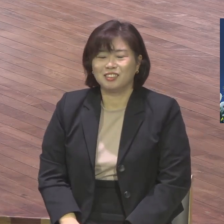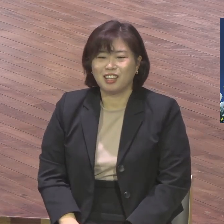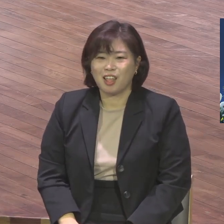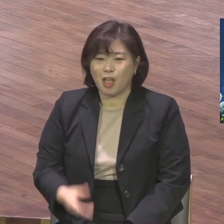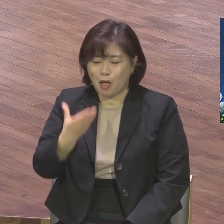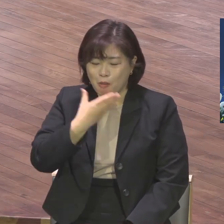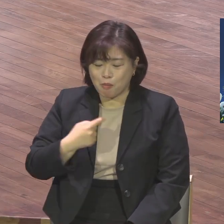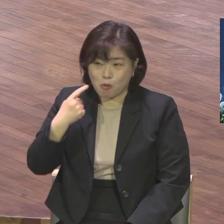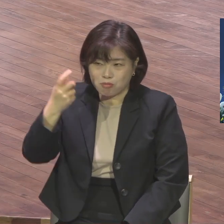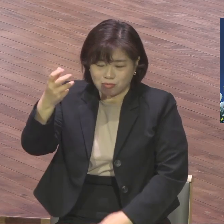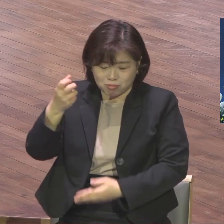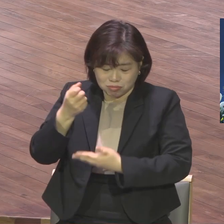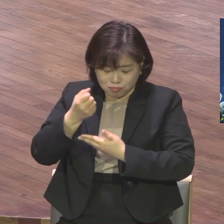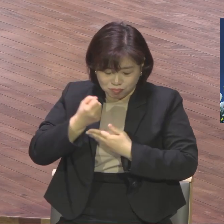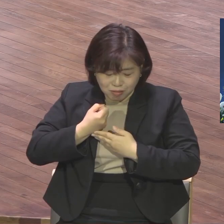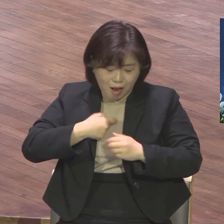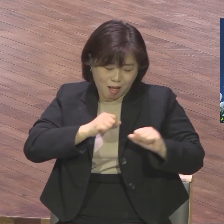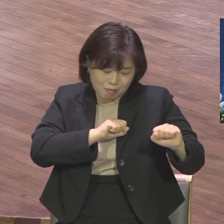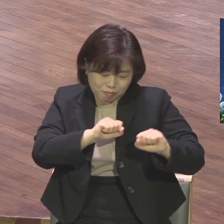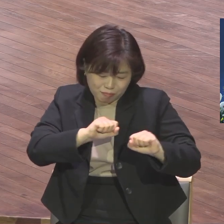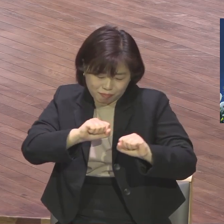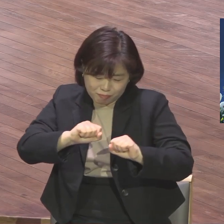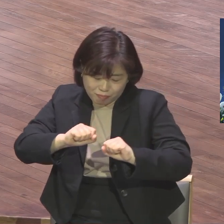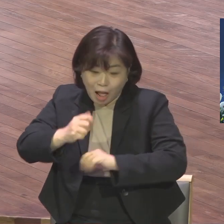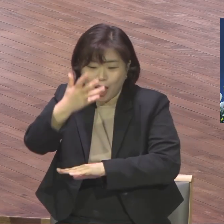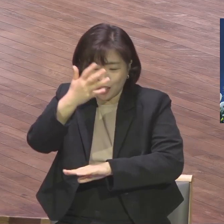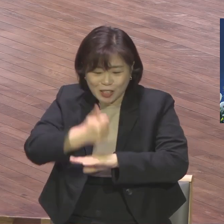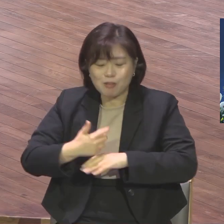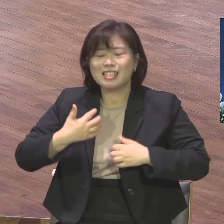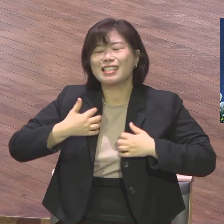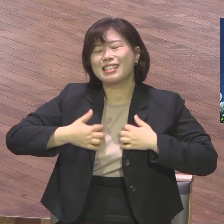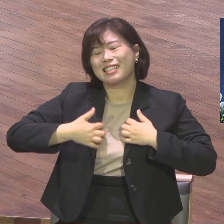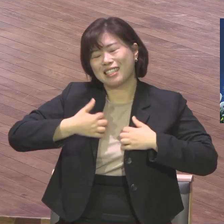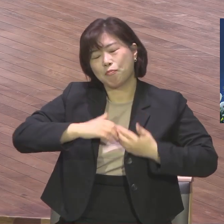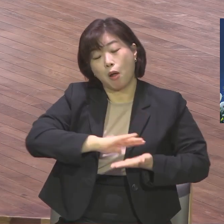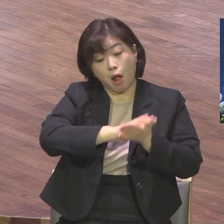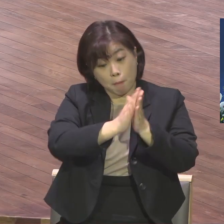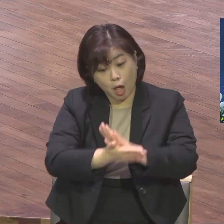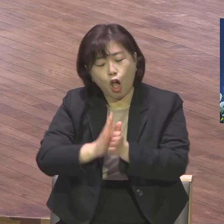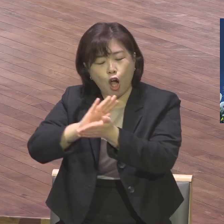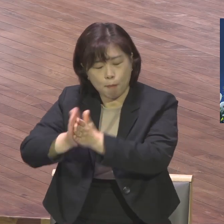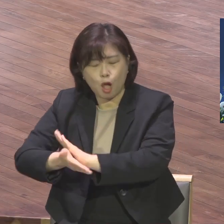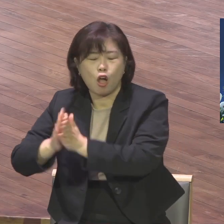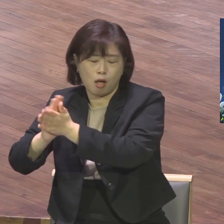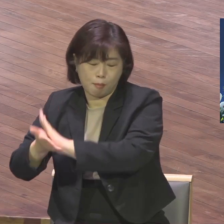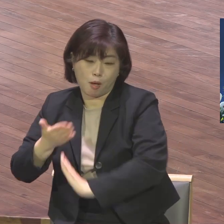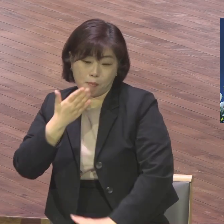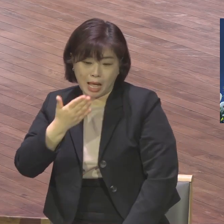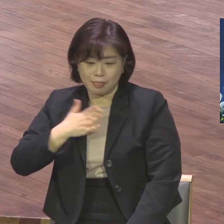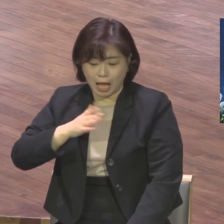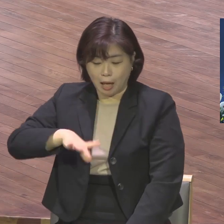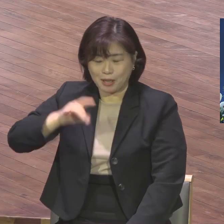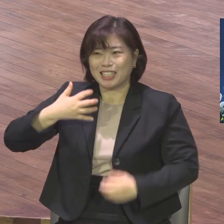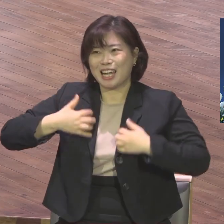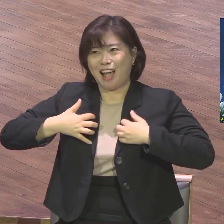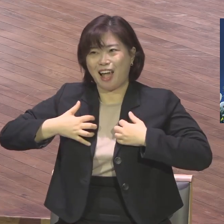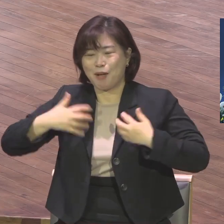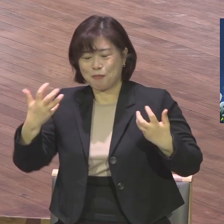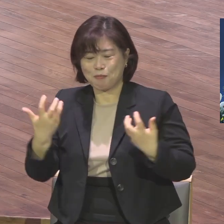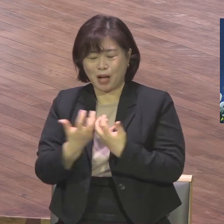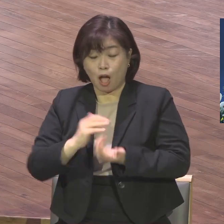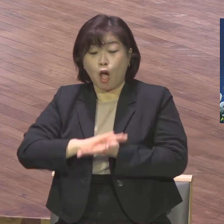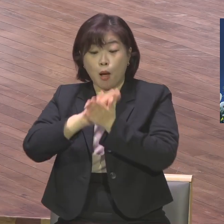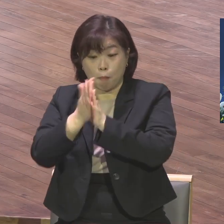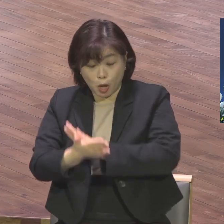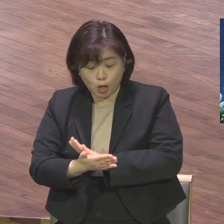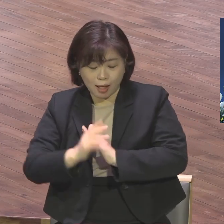초상집이 잔치로 바뀌어버려. 모든 슬픔이 찬양으로 바뀌어버려. 이 기쁨에 가득한 신앙생활을 하는